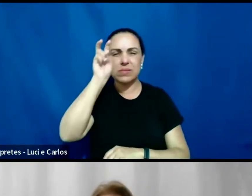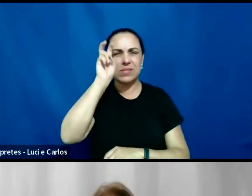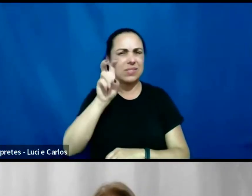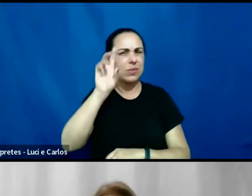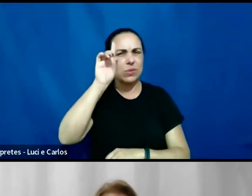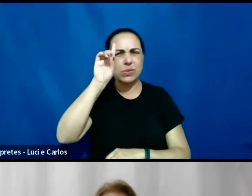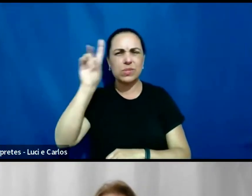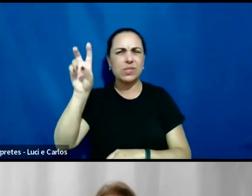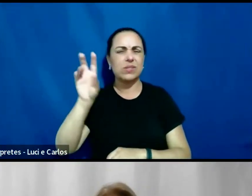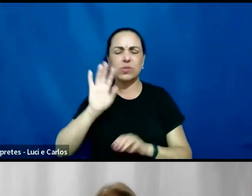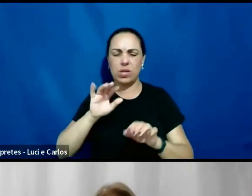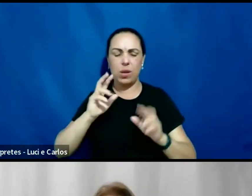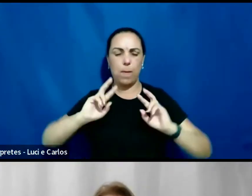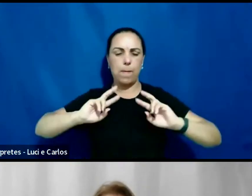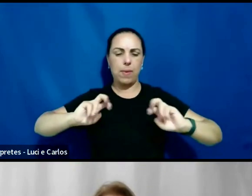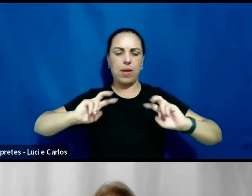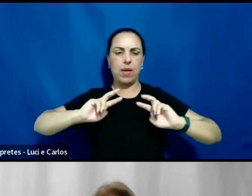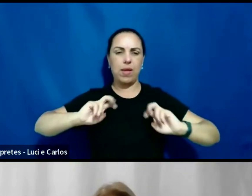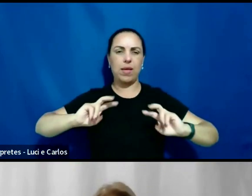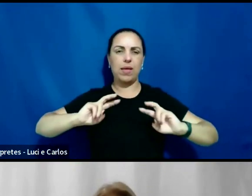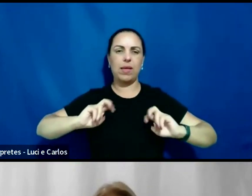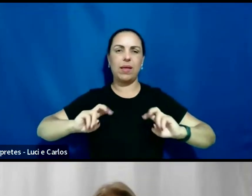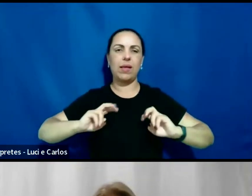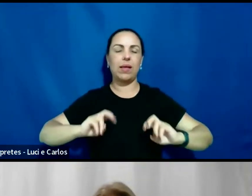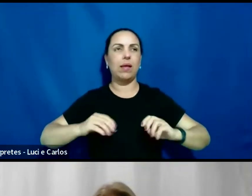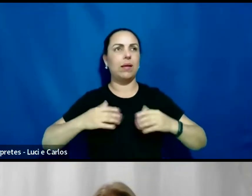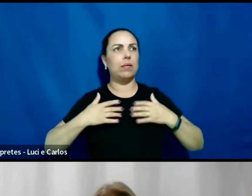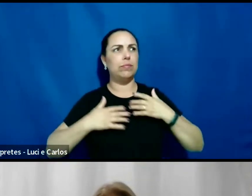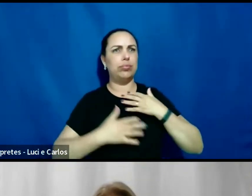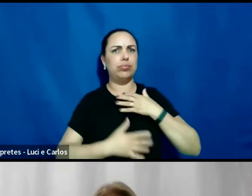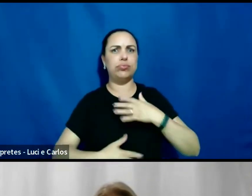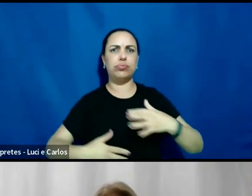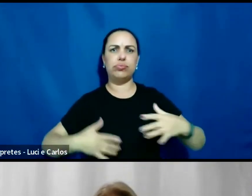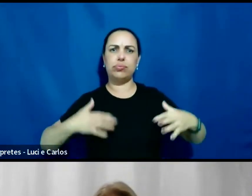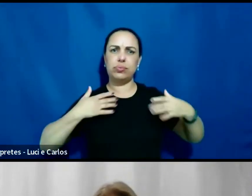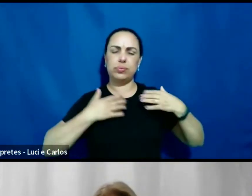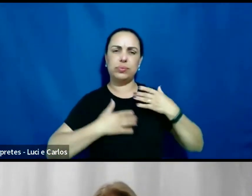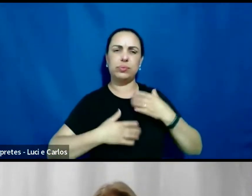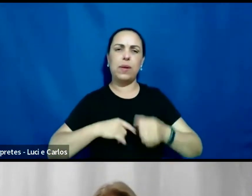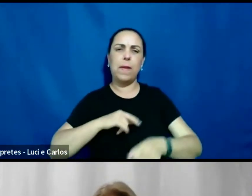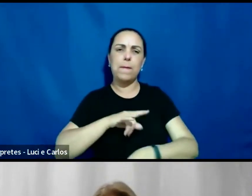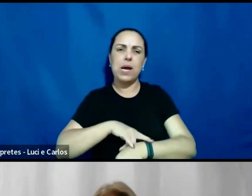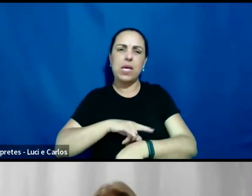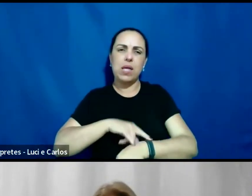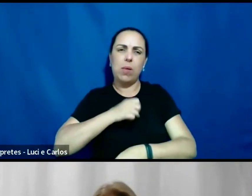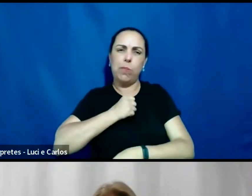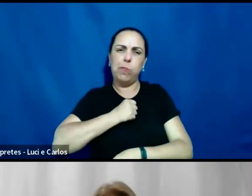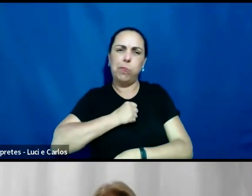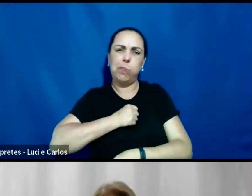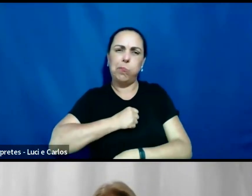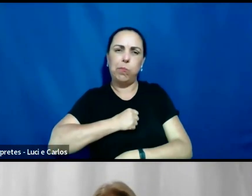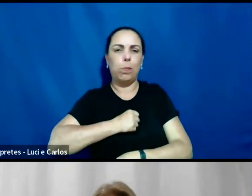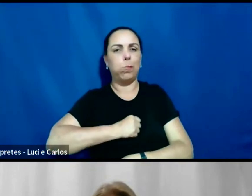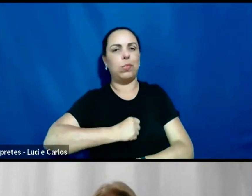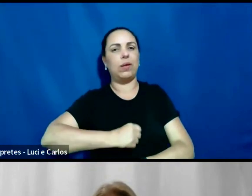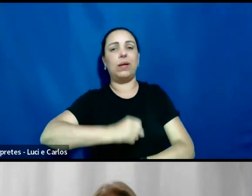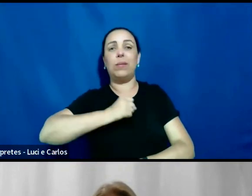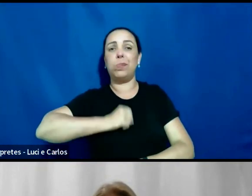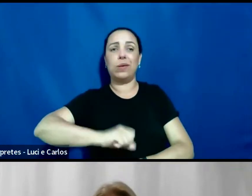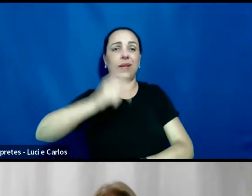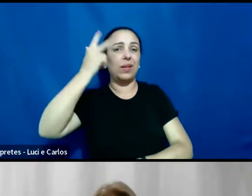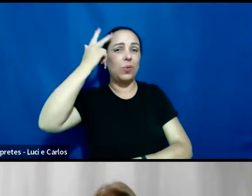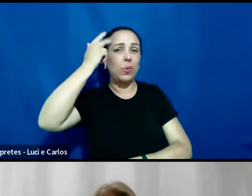eu já comecei a ver o corpo todo mudar. O intestino que não funcionava começou a funcionar, regulou